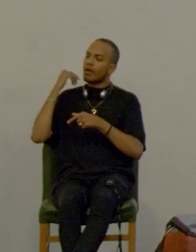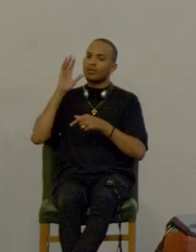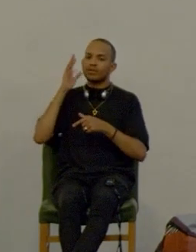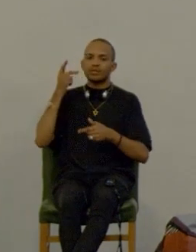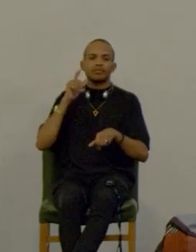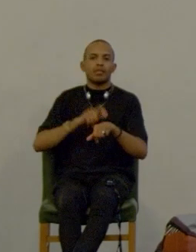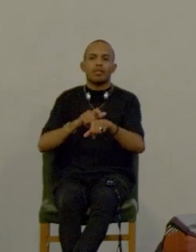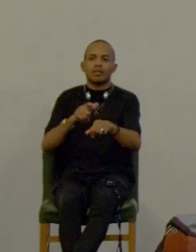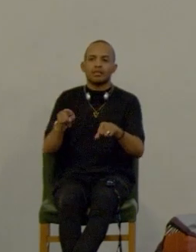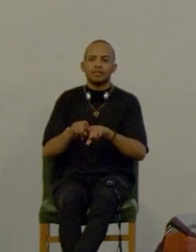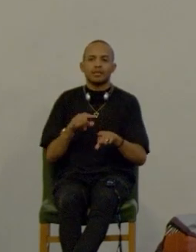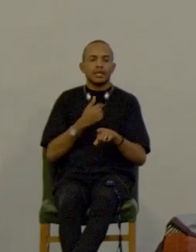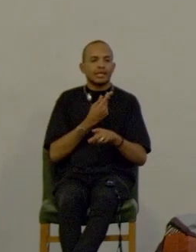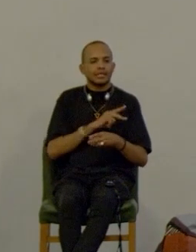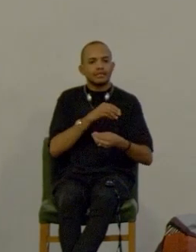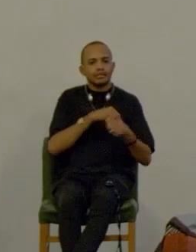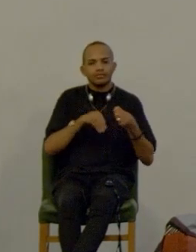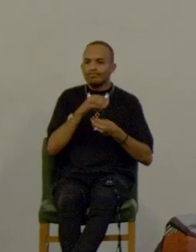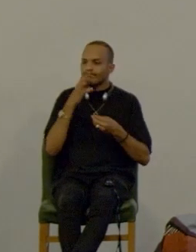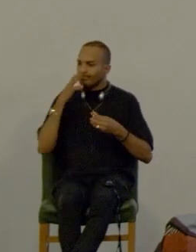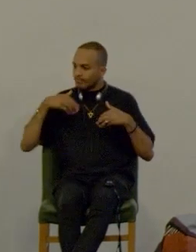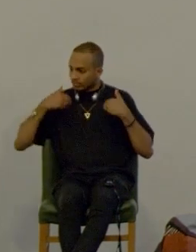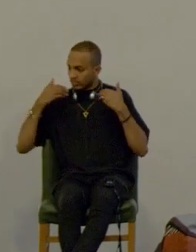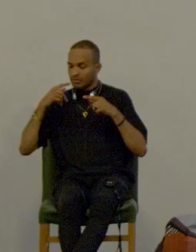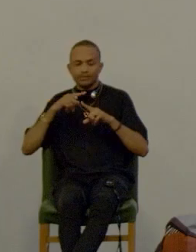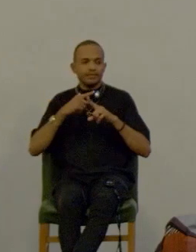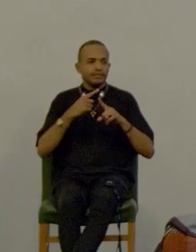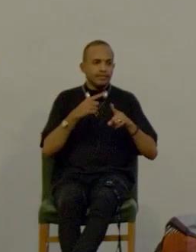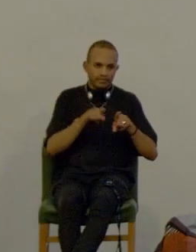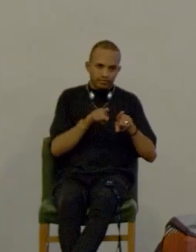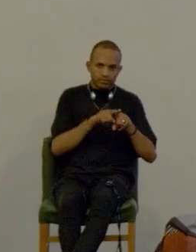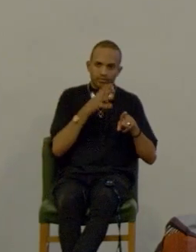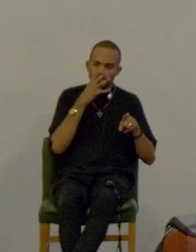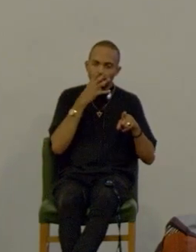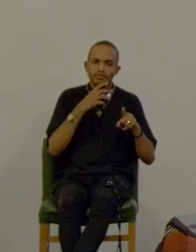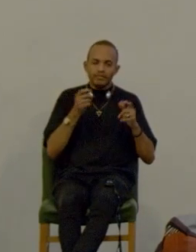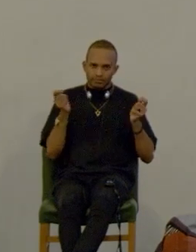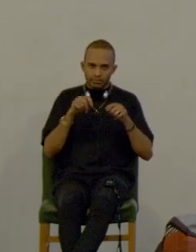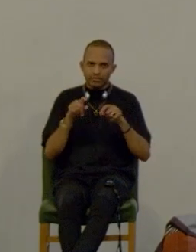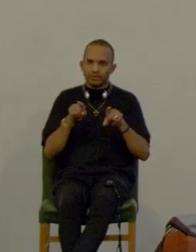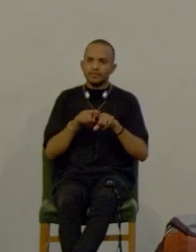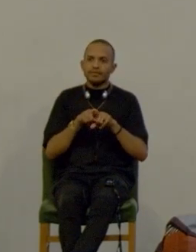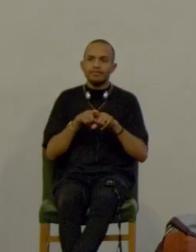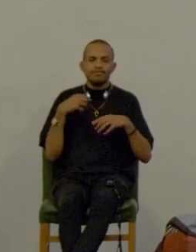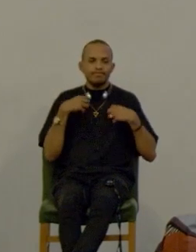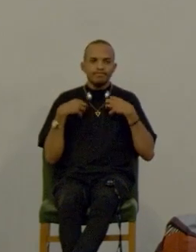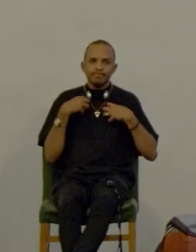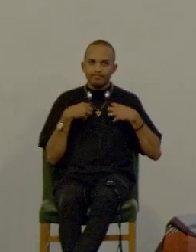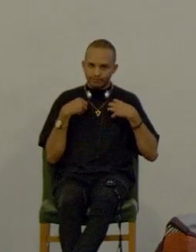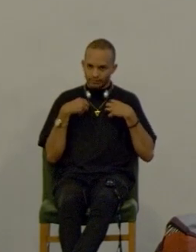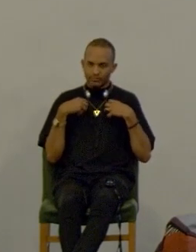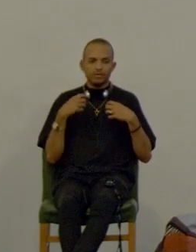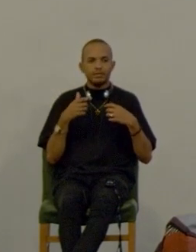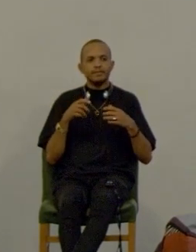tempo real. E acho que essa mistura de assombro, por um lado, né? De possibilidade e de desalento também, por outro lado,